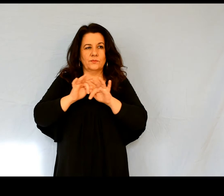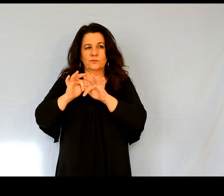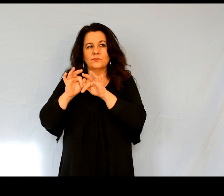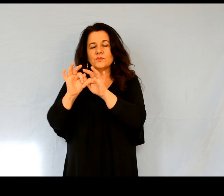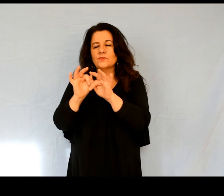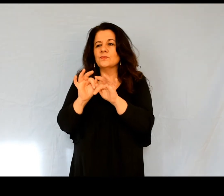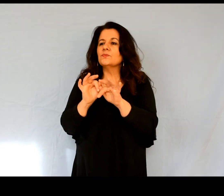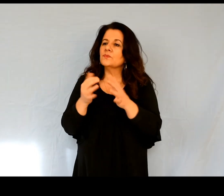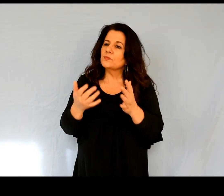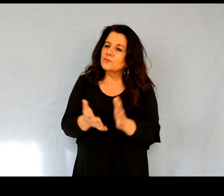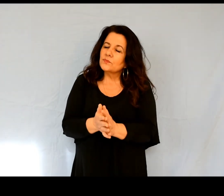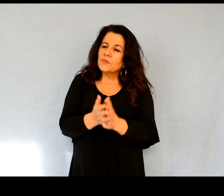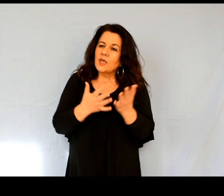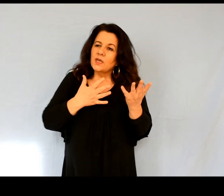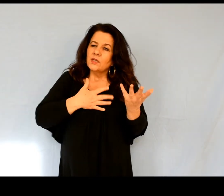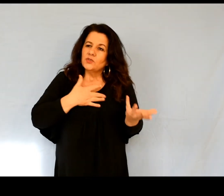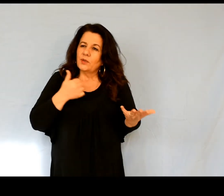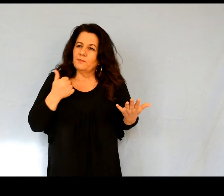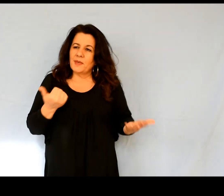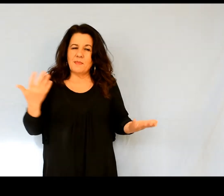j'aimerais vous voir libres de tout souci.